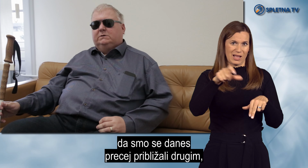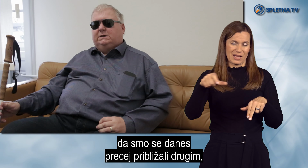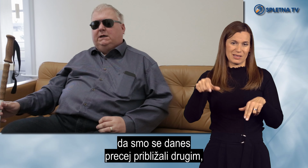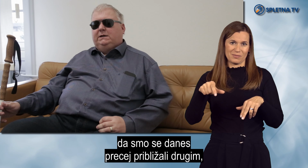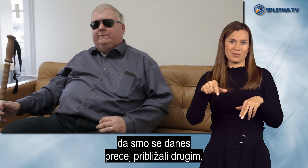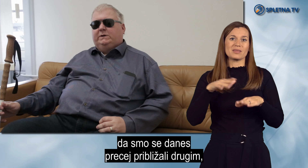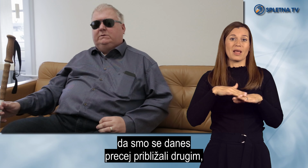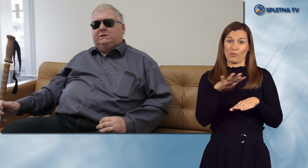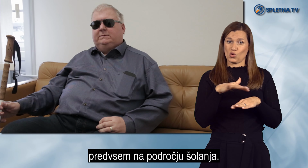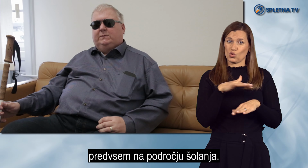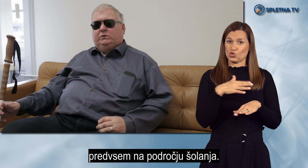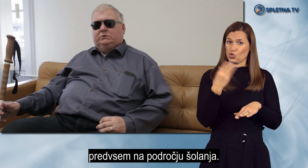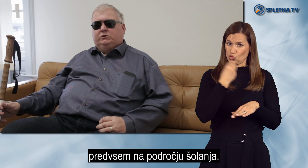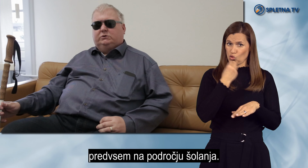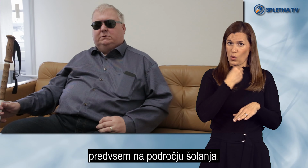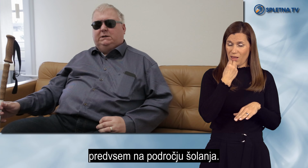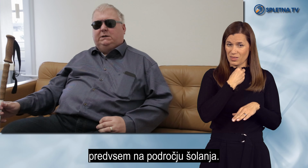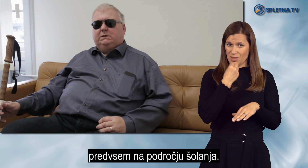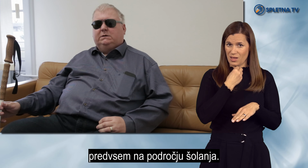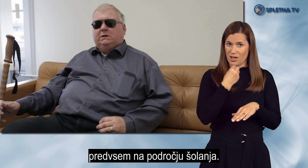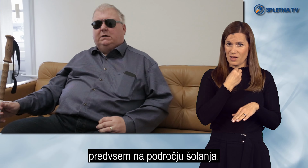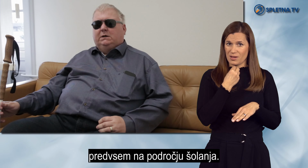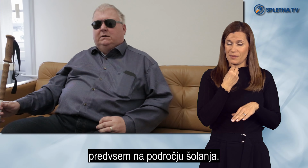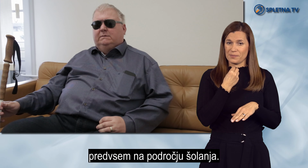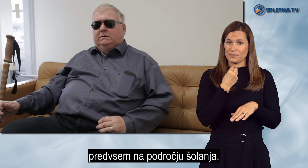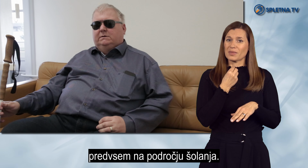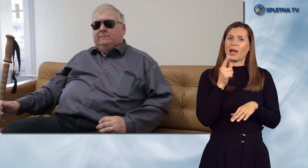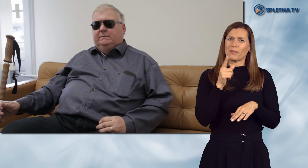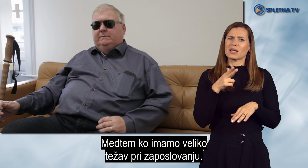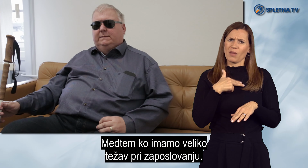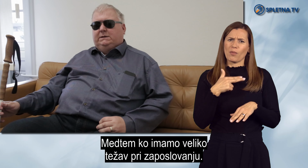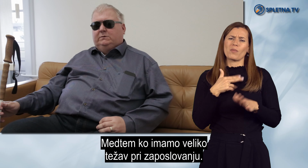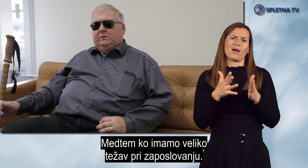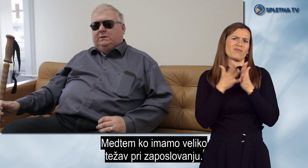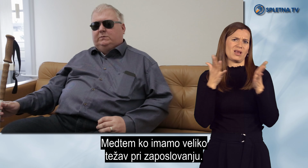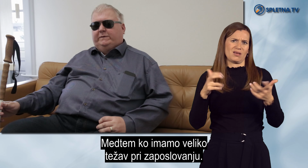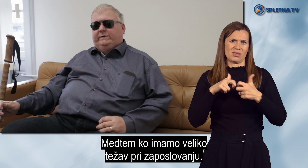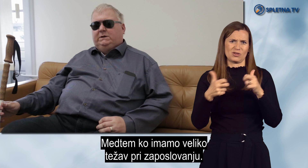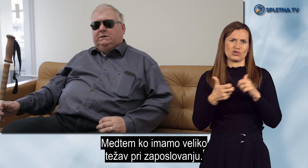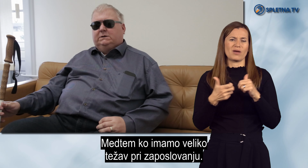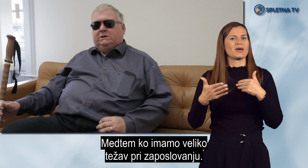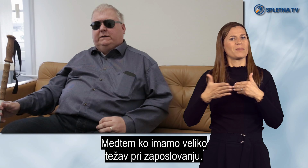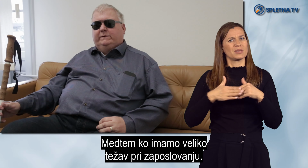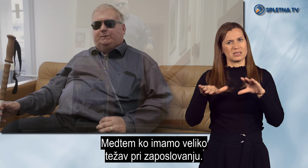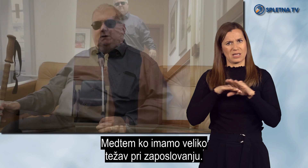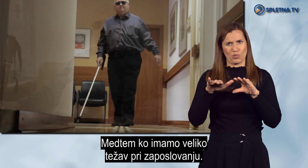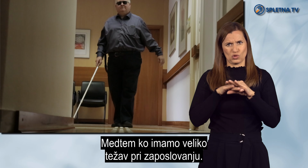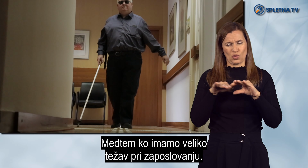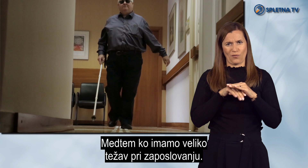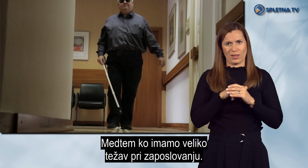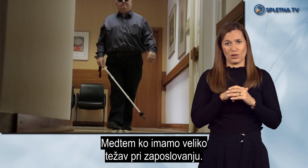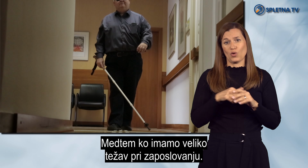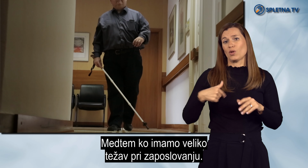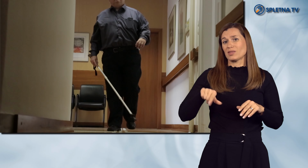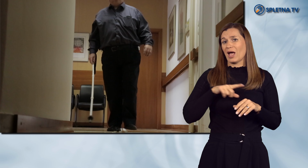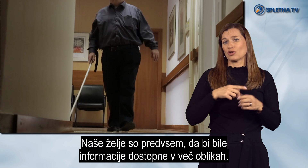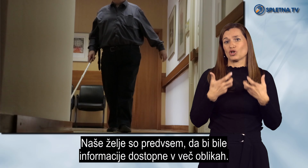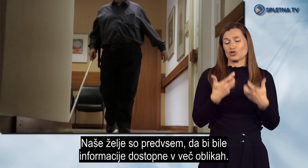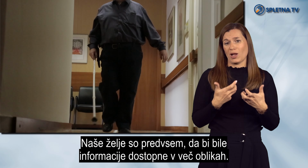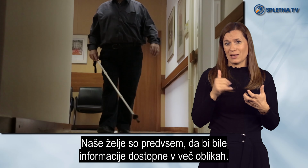približali ostalim, predvsem na področju šolanja, medtem ko imamo pa velike težave pri